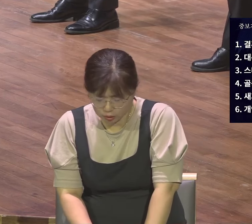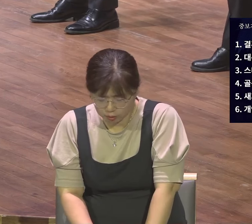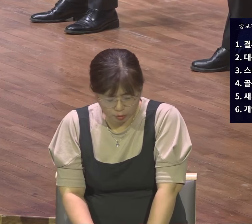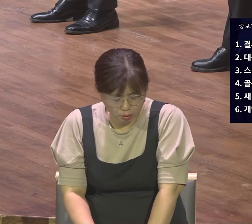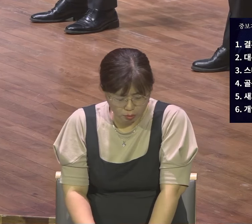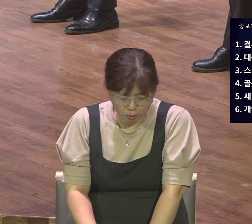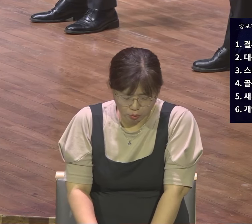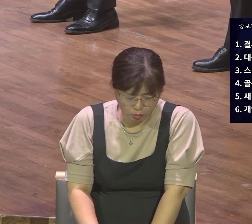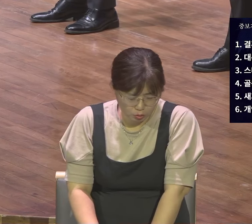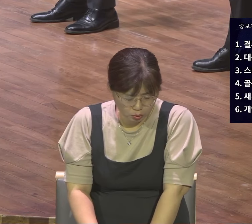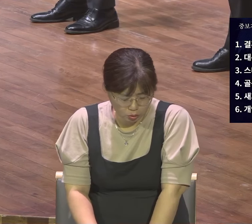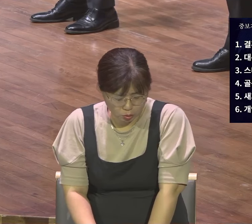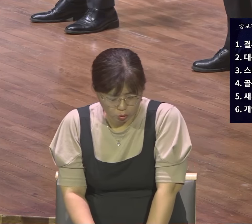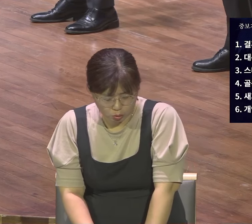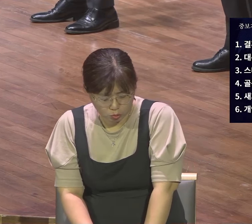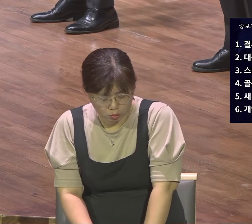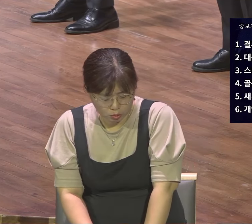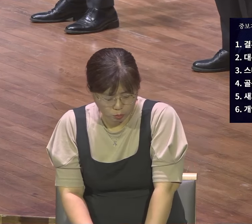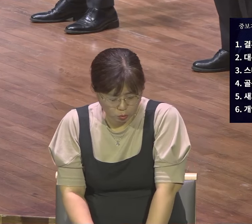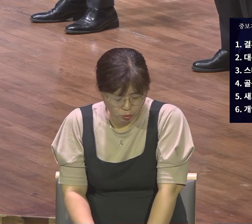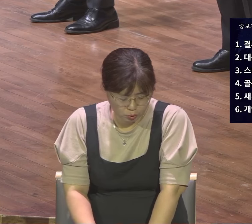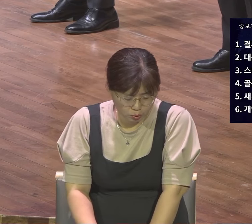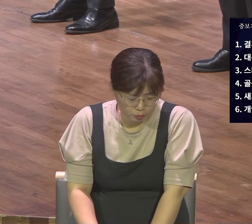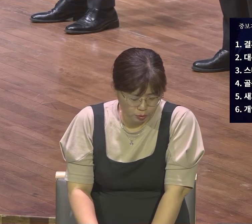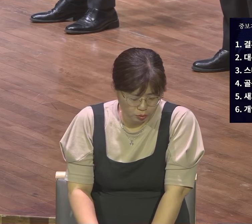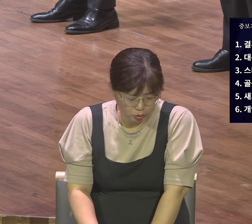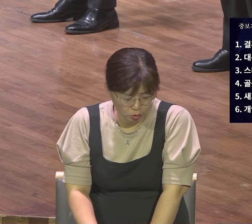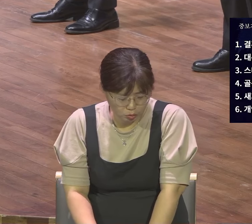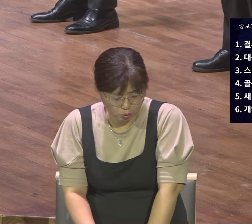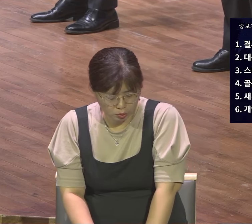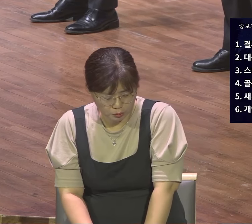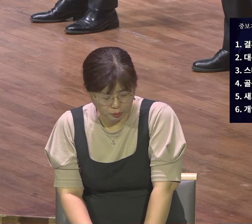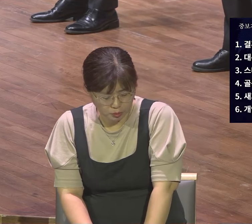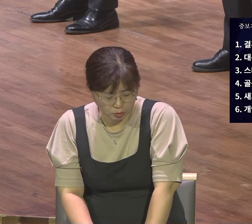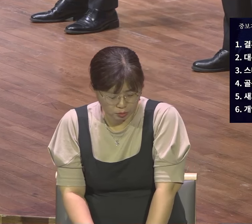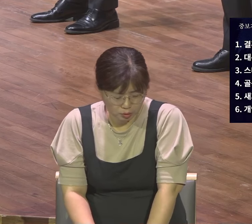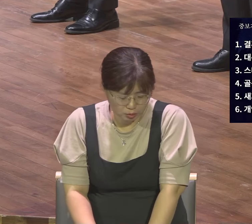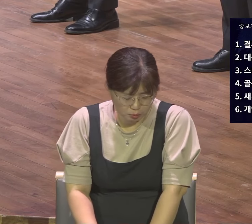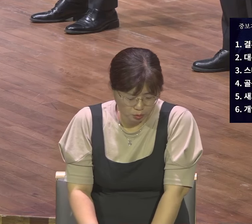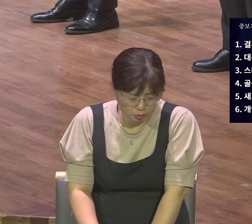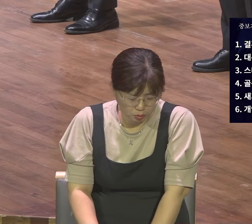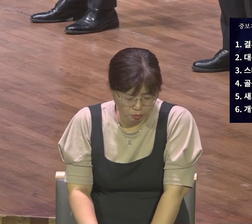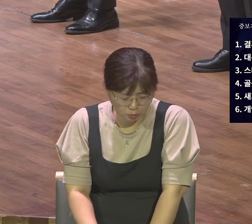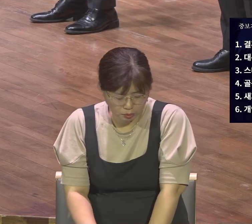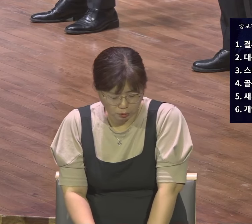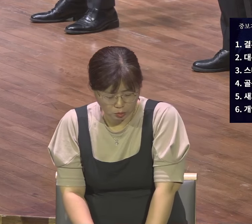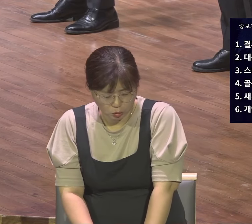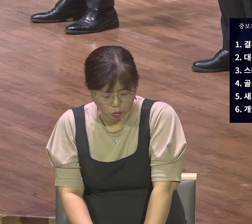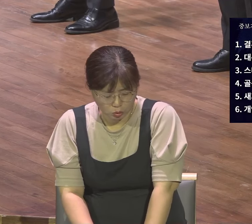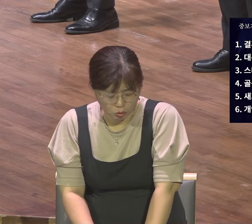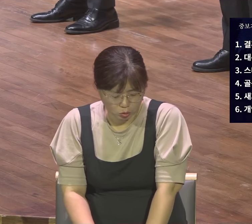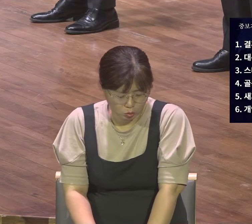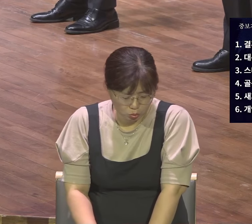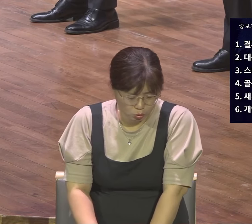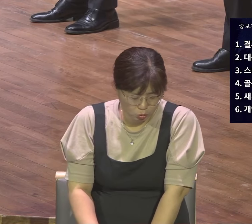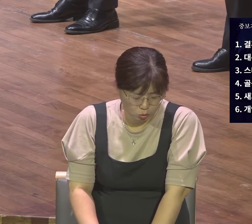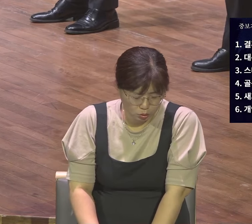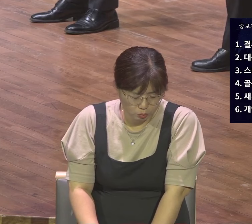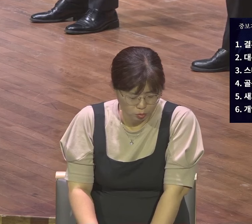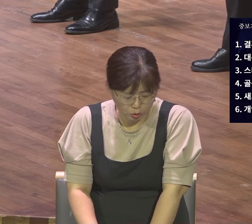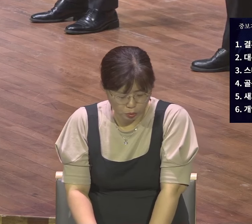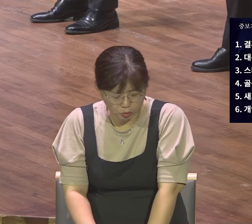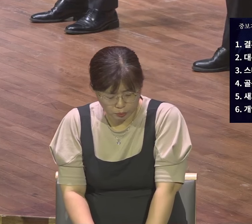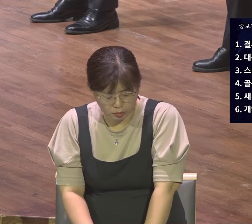마음을 가지면서 다시 한번 도전할 수 있는 힘을 허락하여 주시옵시며, 우리 장로님들이 정말 237나라의 언약을